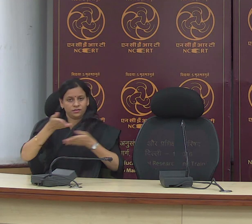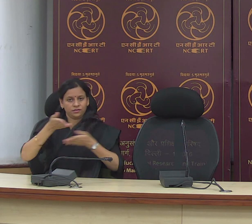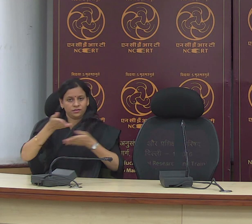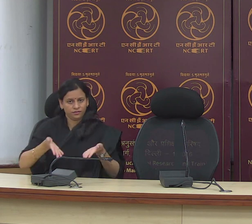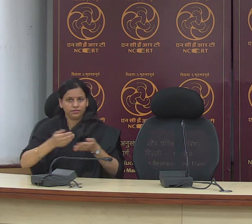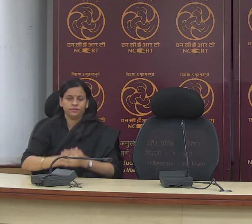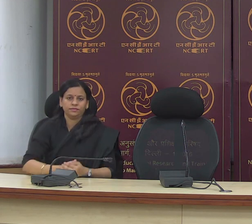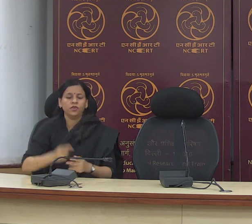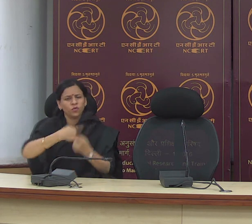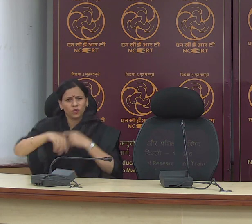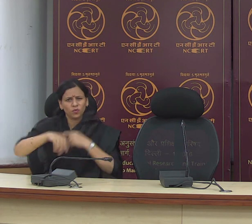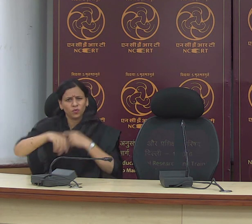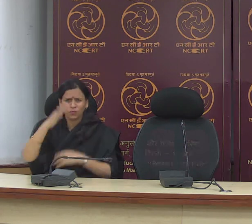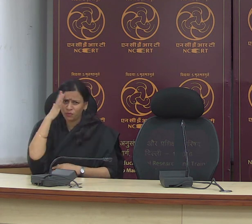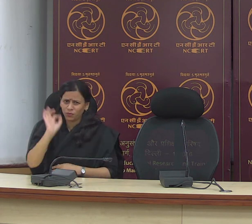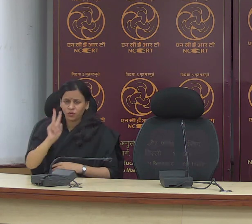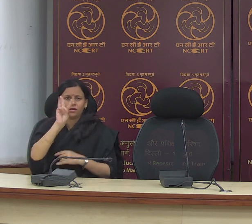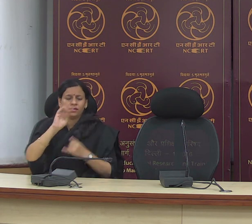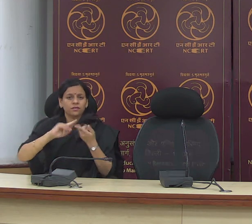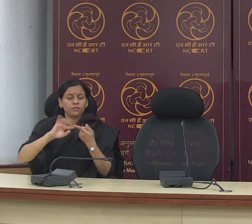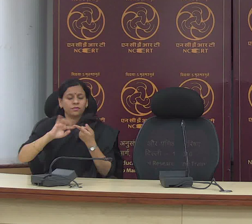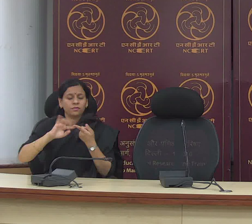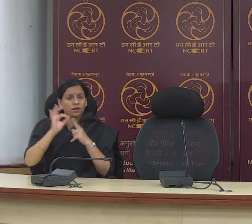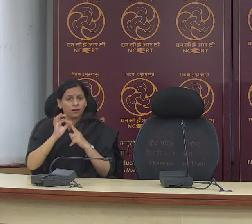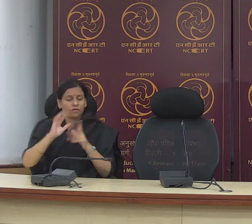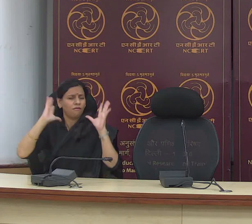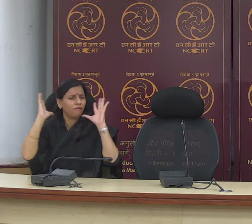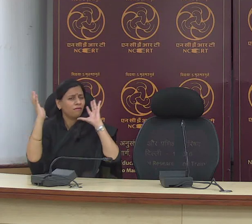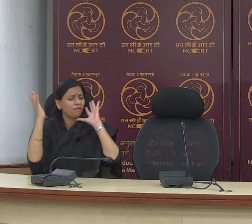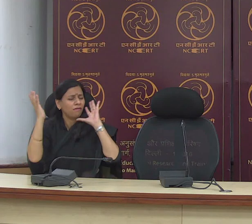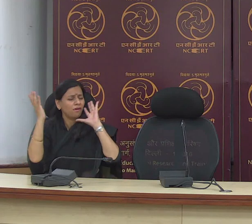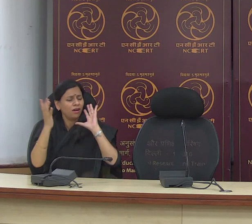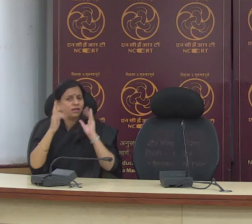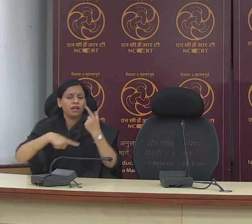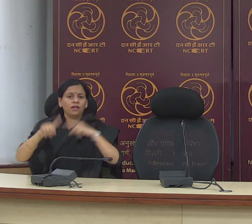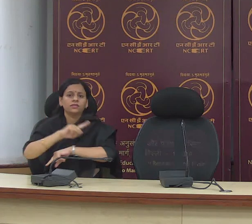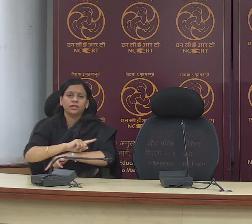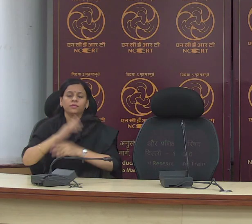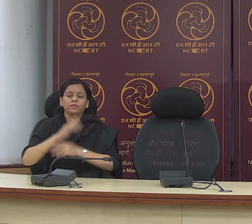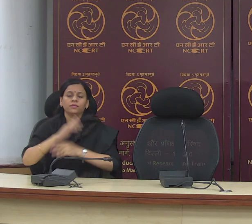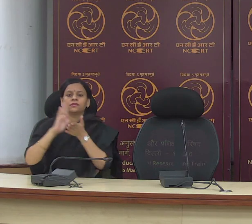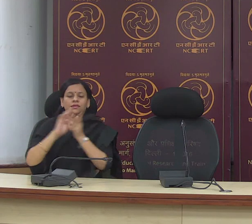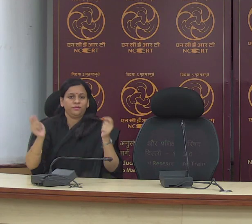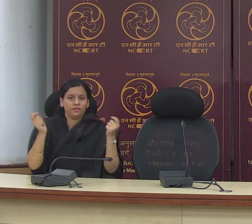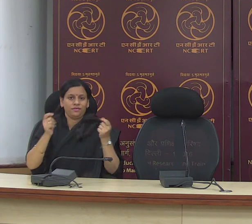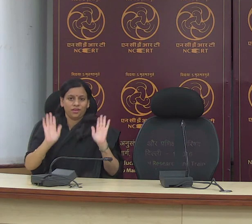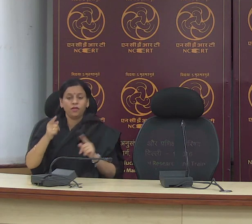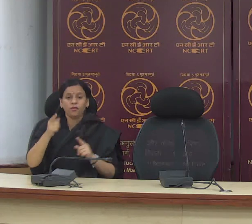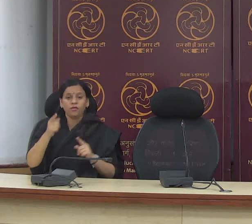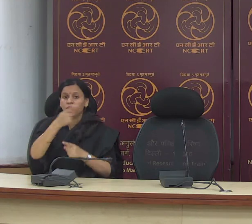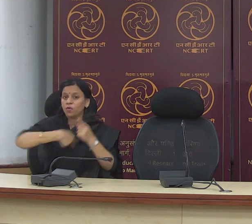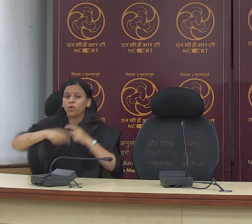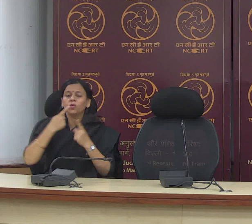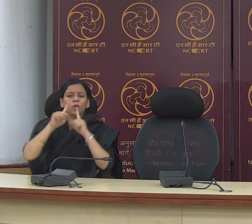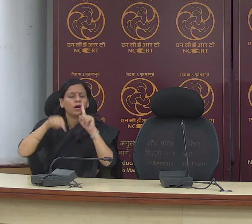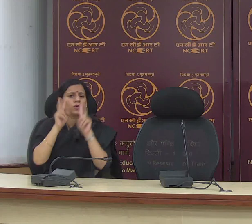उपलक्ष्य में। हम सभी जानते हैं कि 23 सितंबर का दिन जो है दुनिया भर में सांकेतिक भाषा दिवस के रूप में मनाया जाता है, और आज हम यहाँ बात